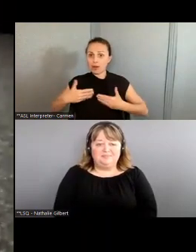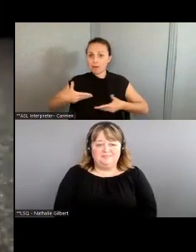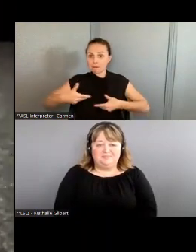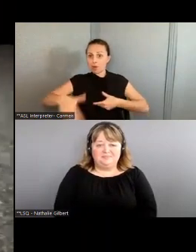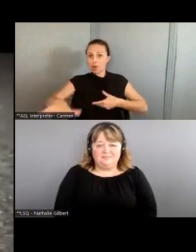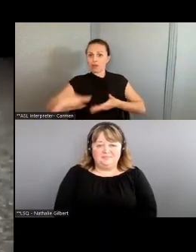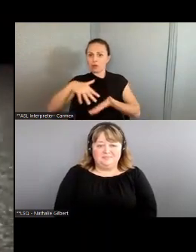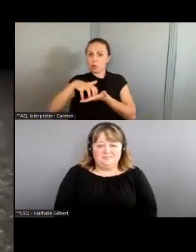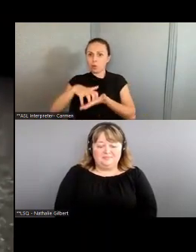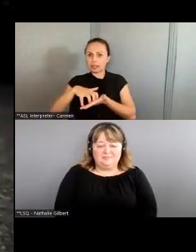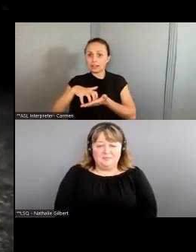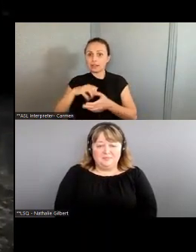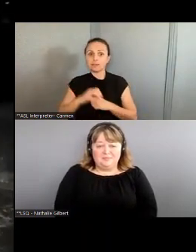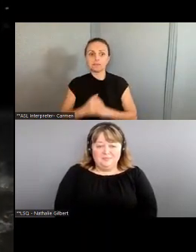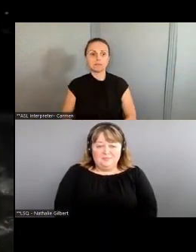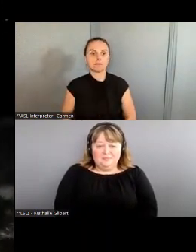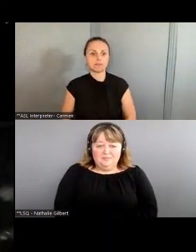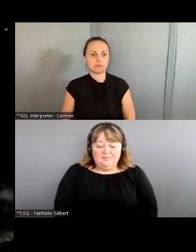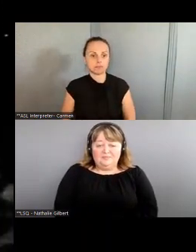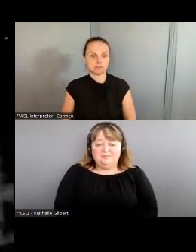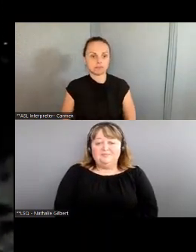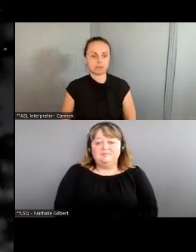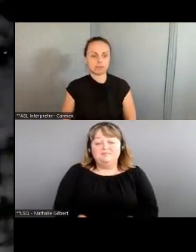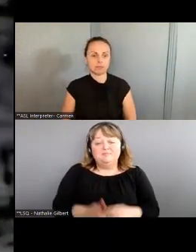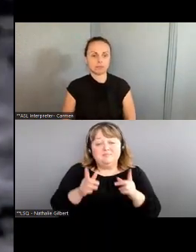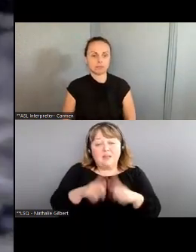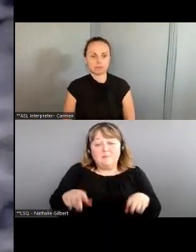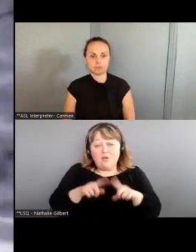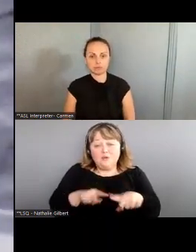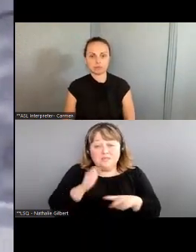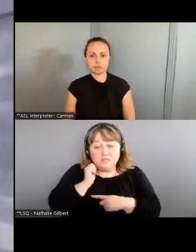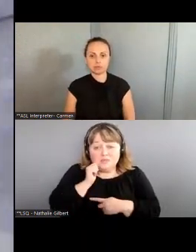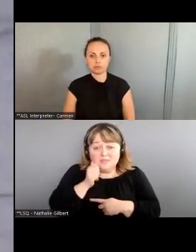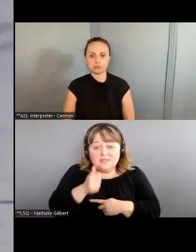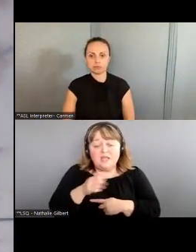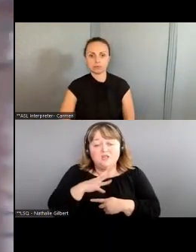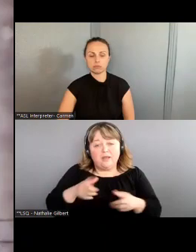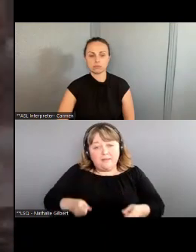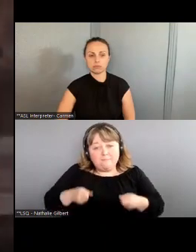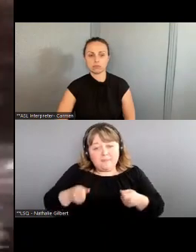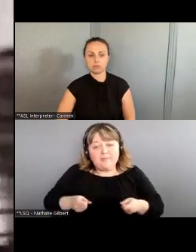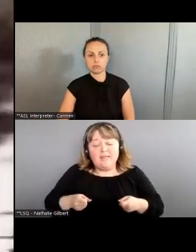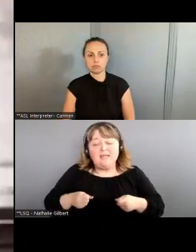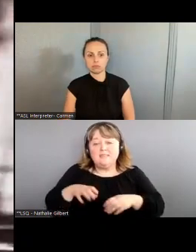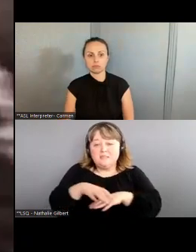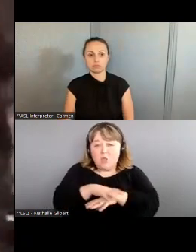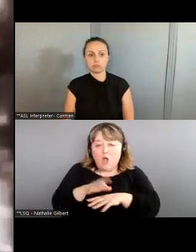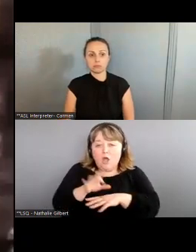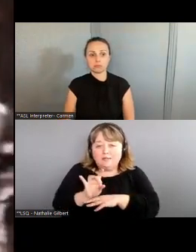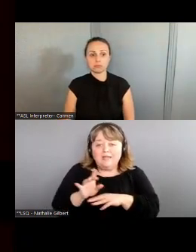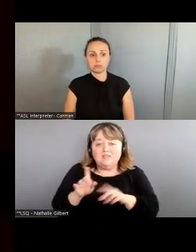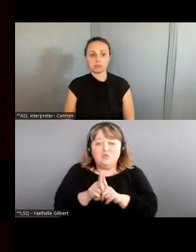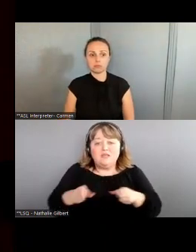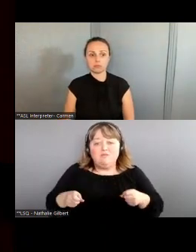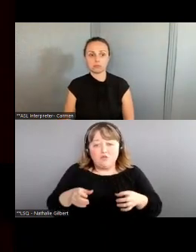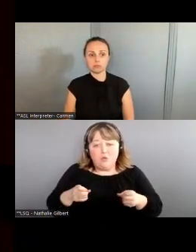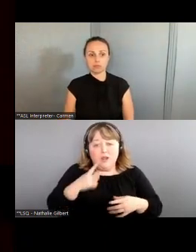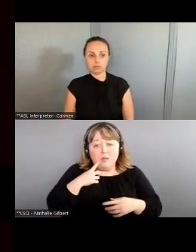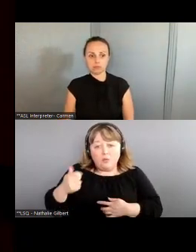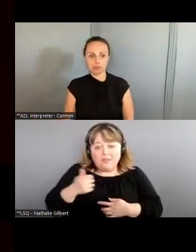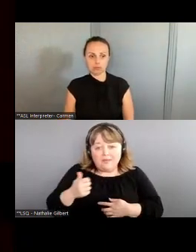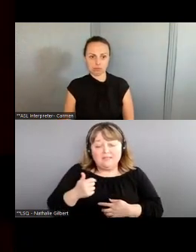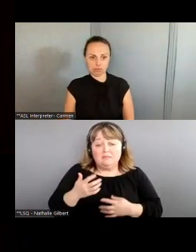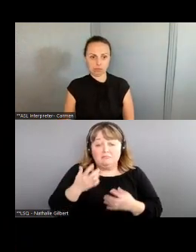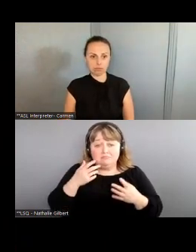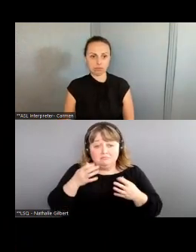body. Dans ma routine quotidienne, j'utilise des béquilles, des orthèses et un fauteuil roulant pour me déplacer. Tout au long de cette vidéo, j'ai